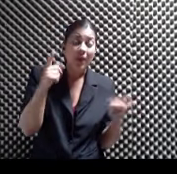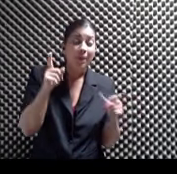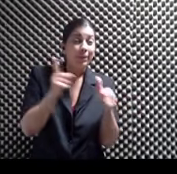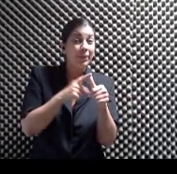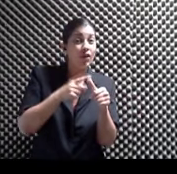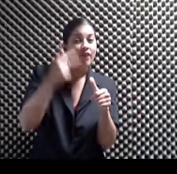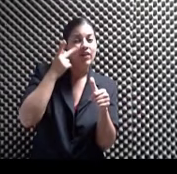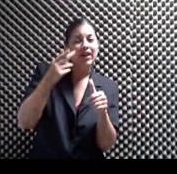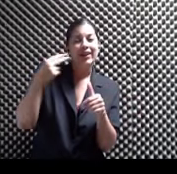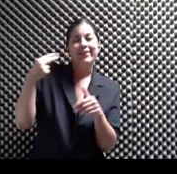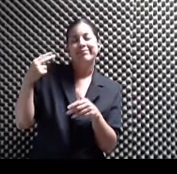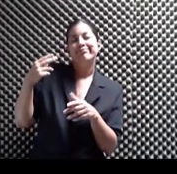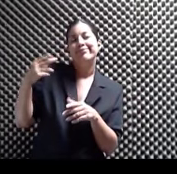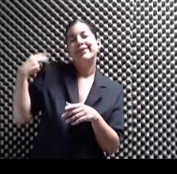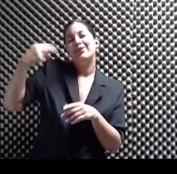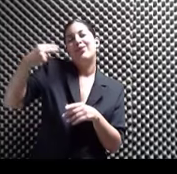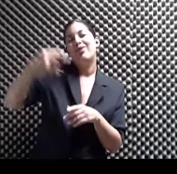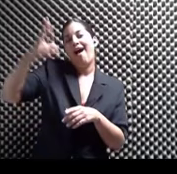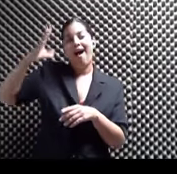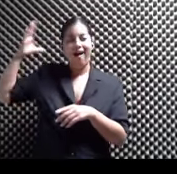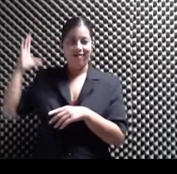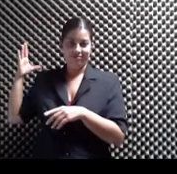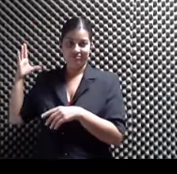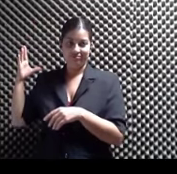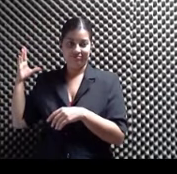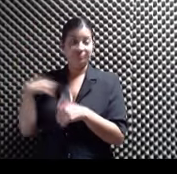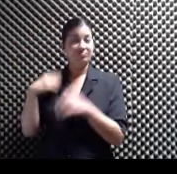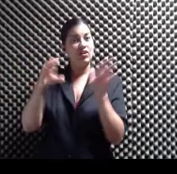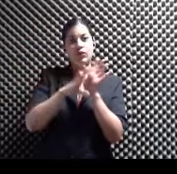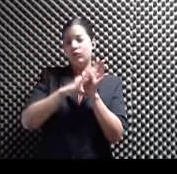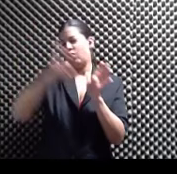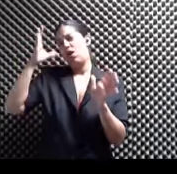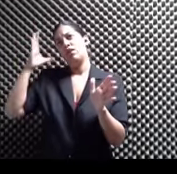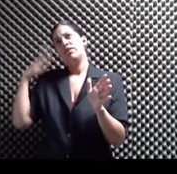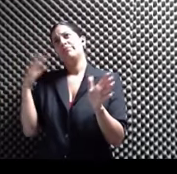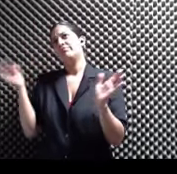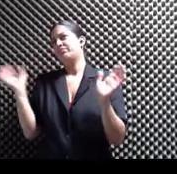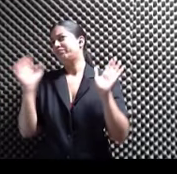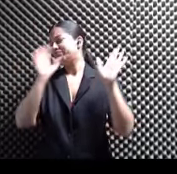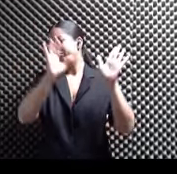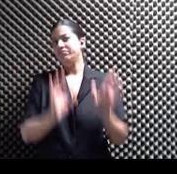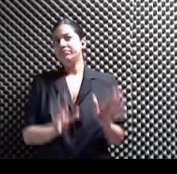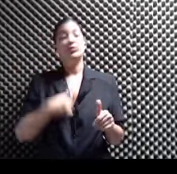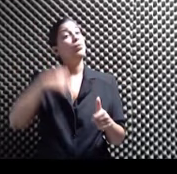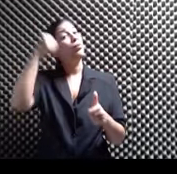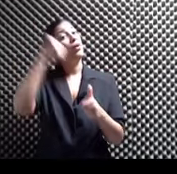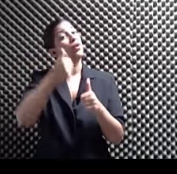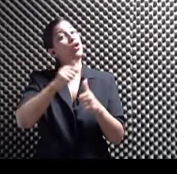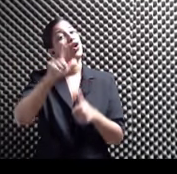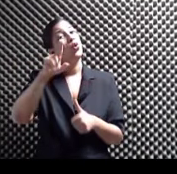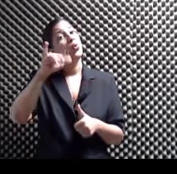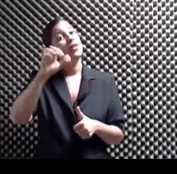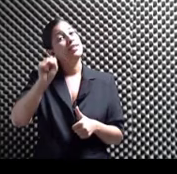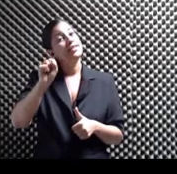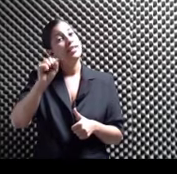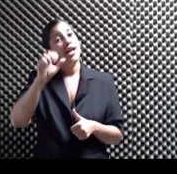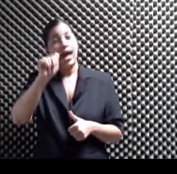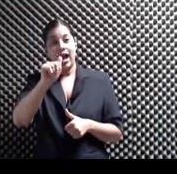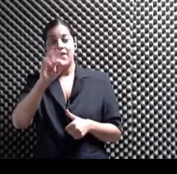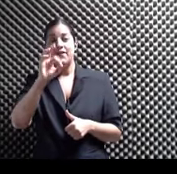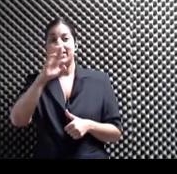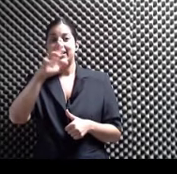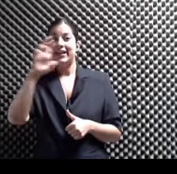de la época, las portadas que hacía Gabriel Suau que eran geniales. Recuerdo la de Luis A. Ferré contra Hernández Colón,